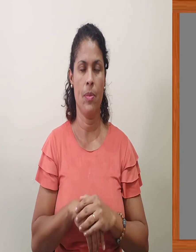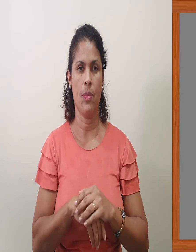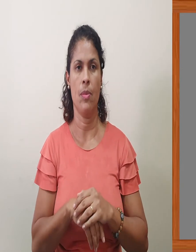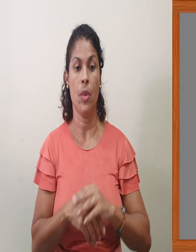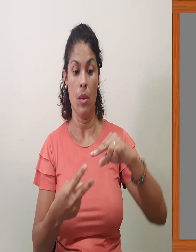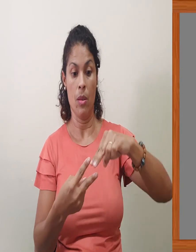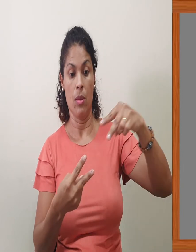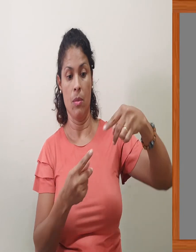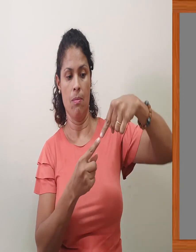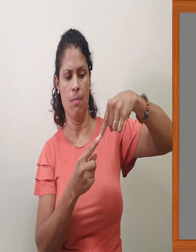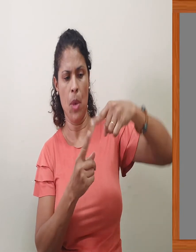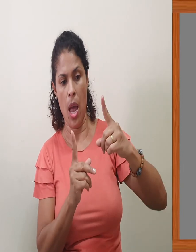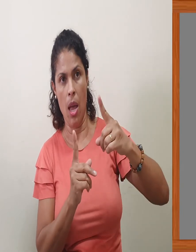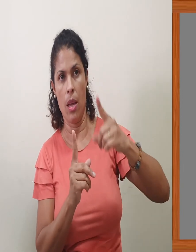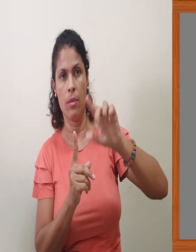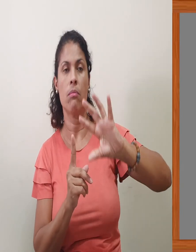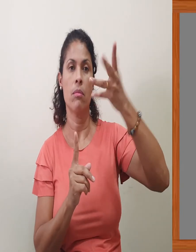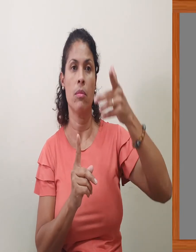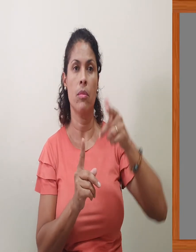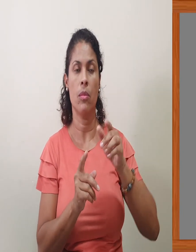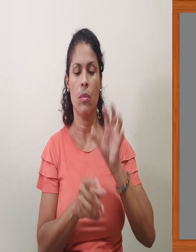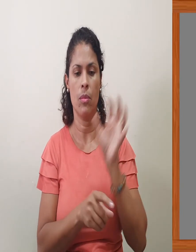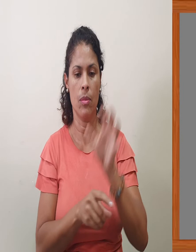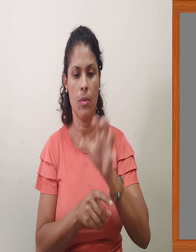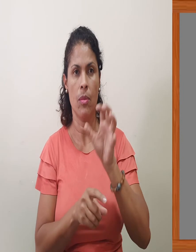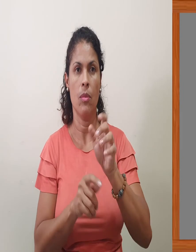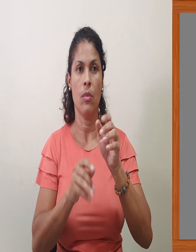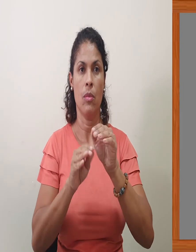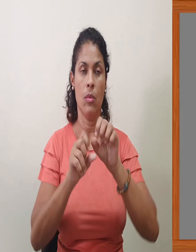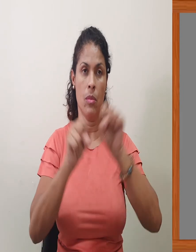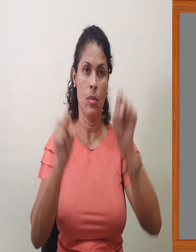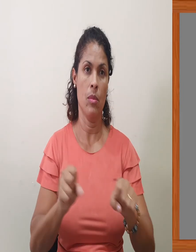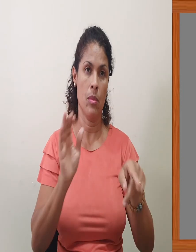da apoptose também têm a capacidade de inibir a apoptose.